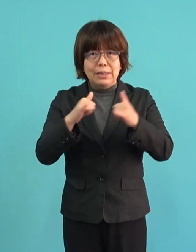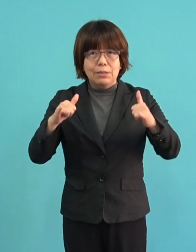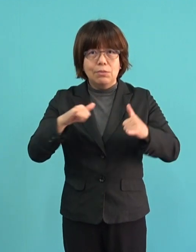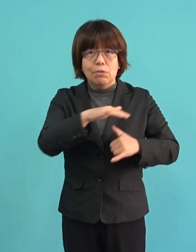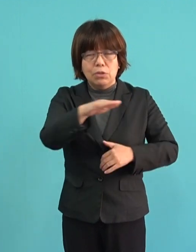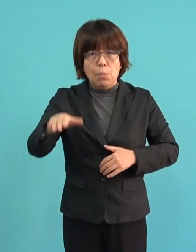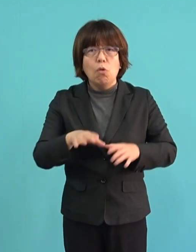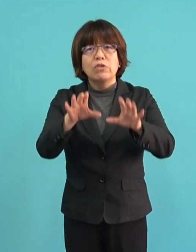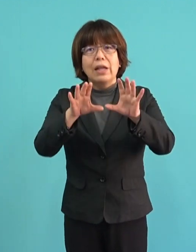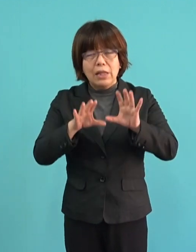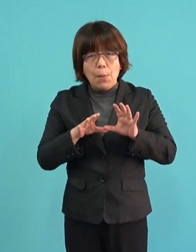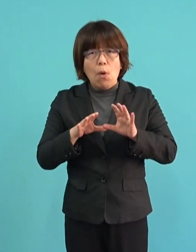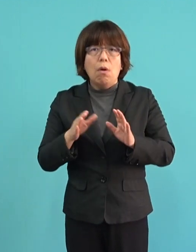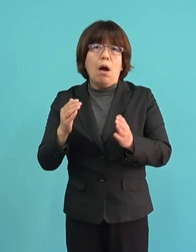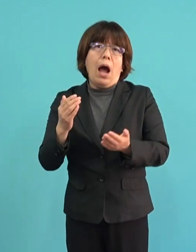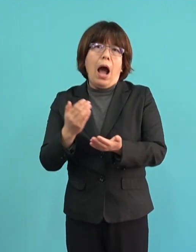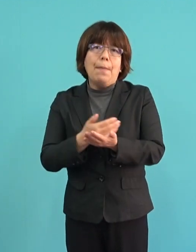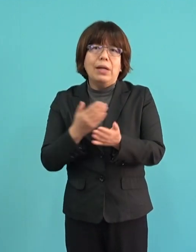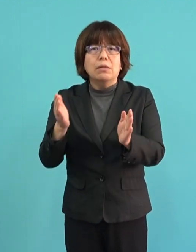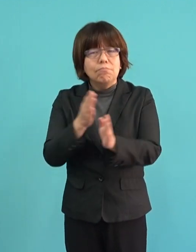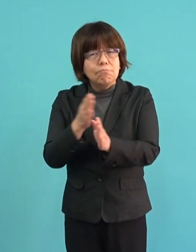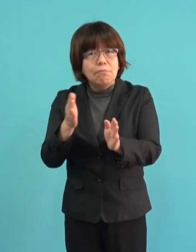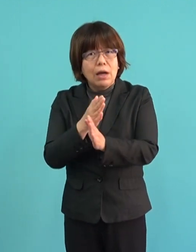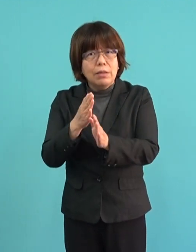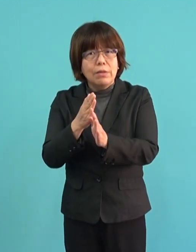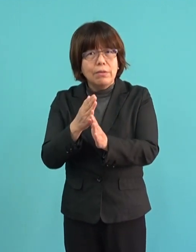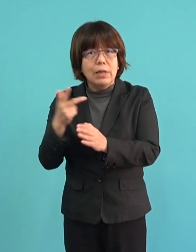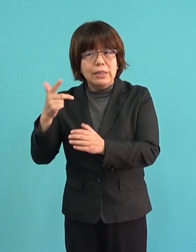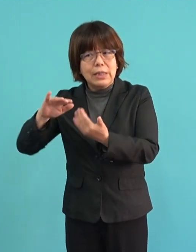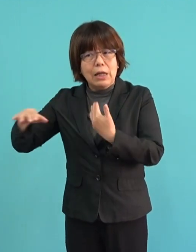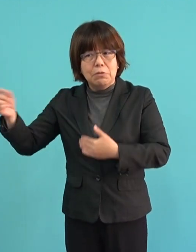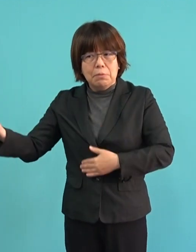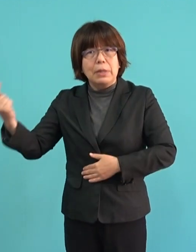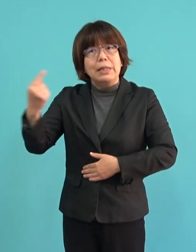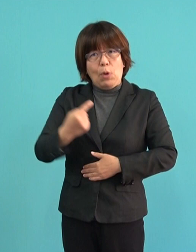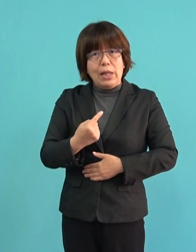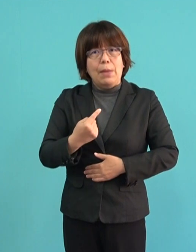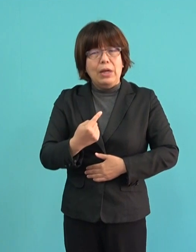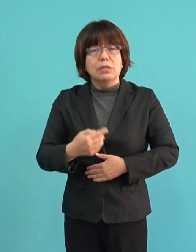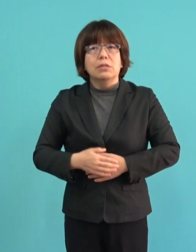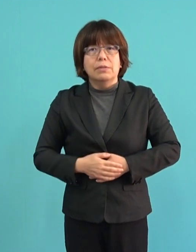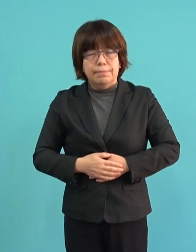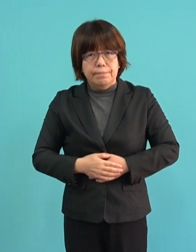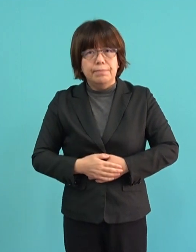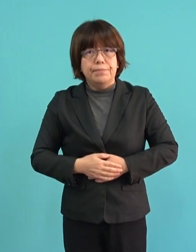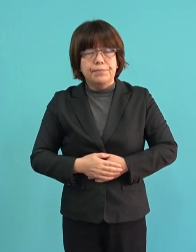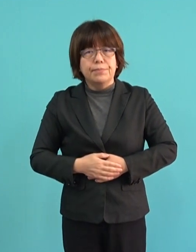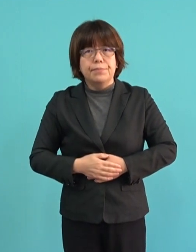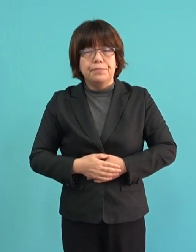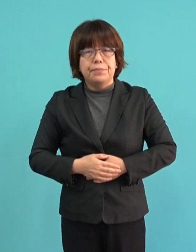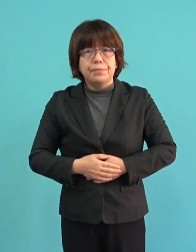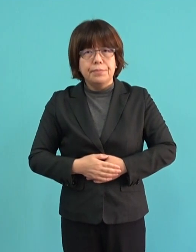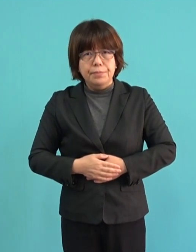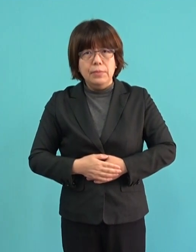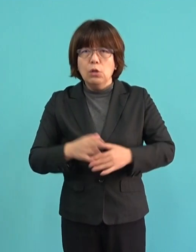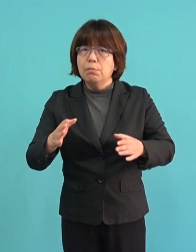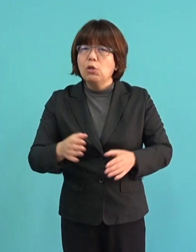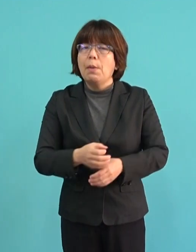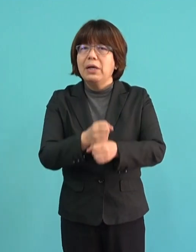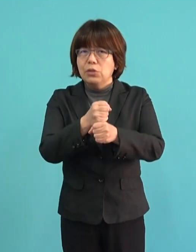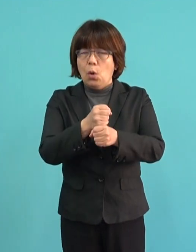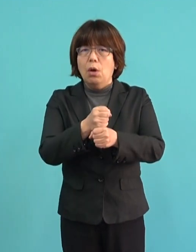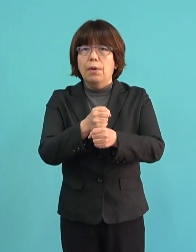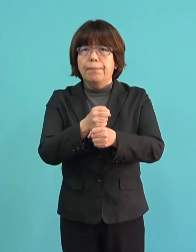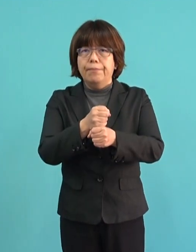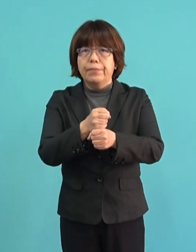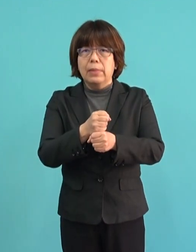まだ余りがある部分については市外の方を利用いただいているということになりますそういったことをですねあのまとめますと